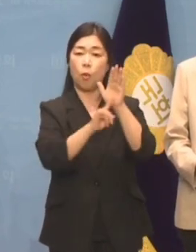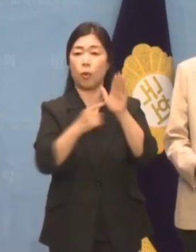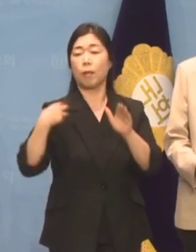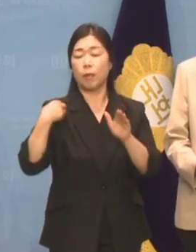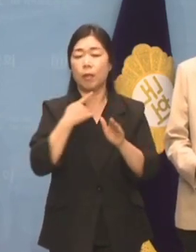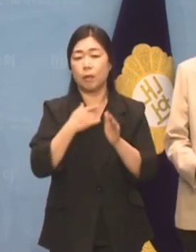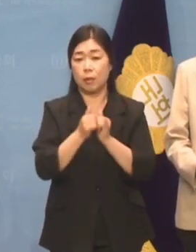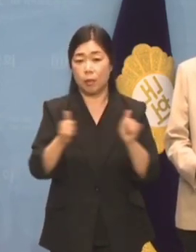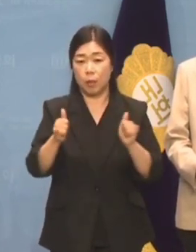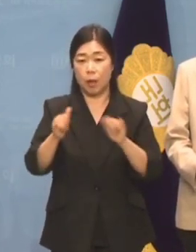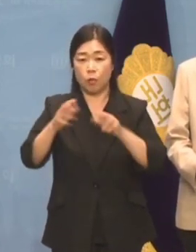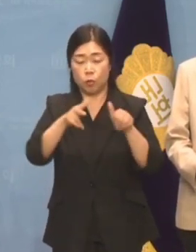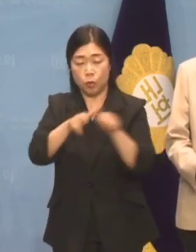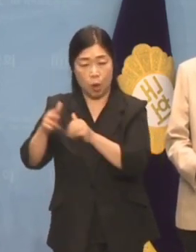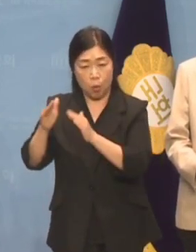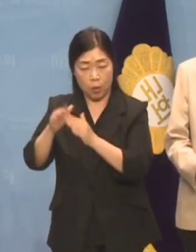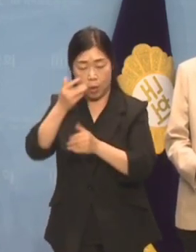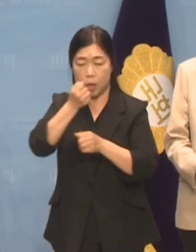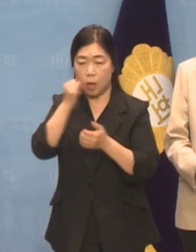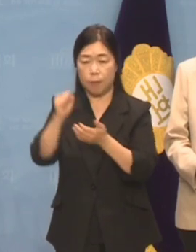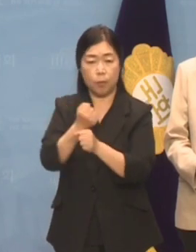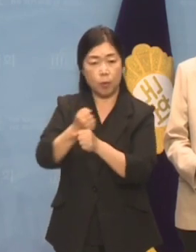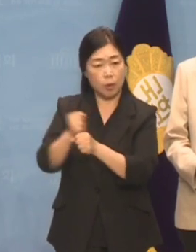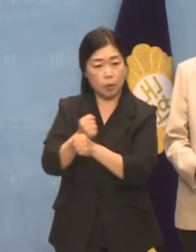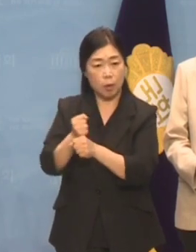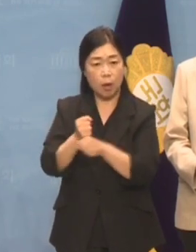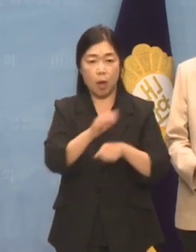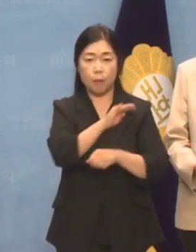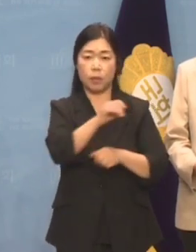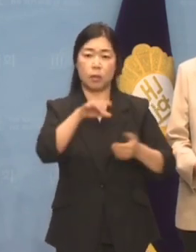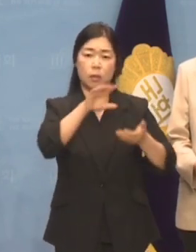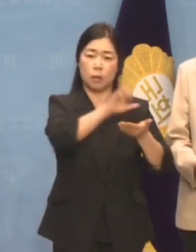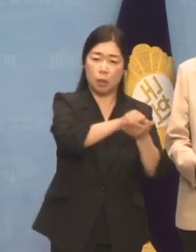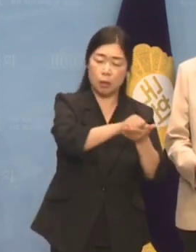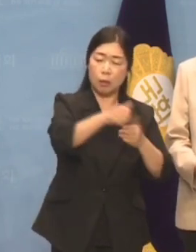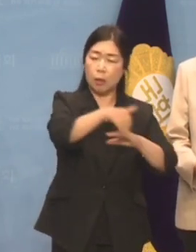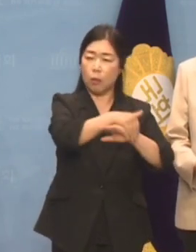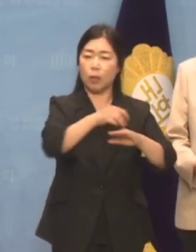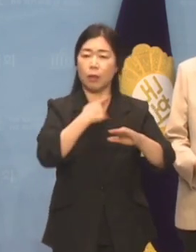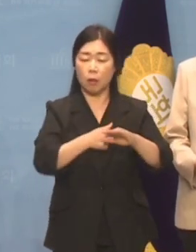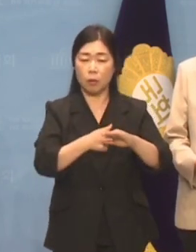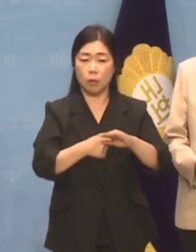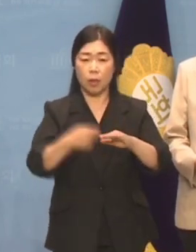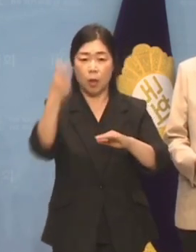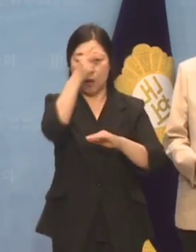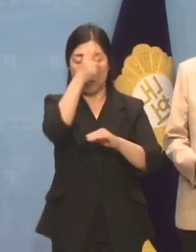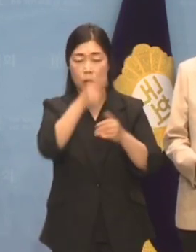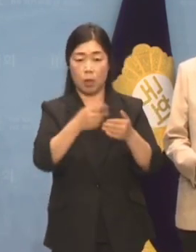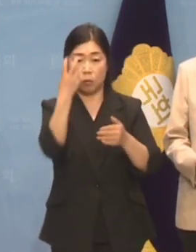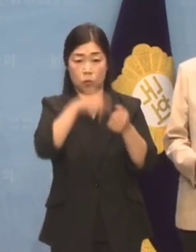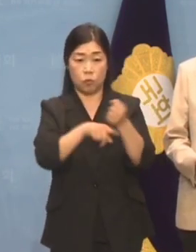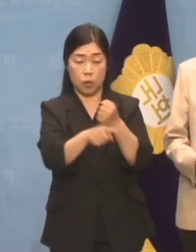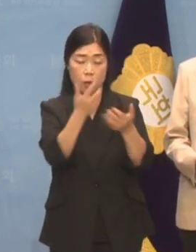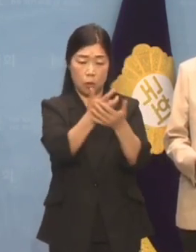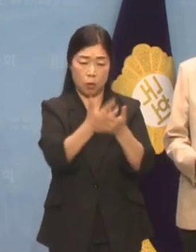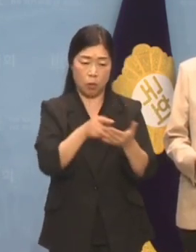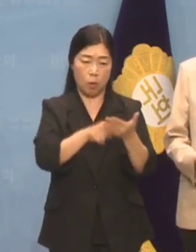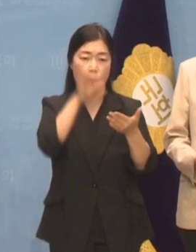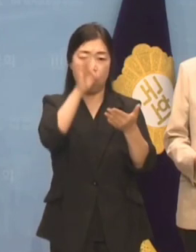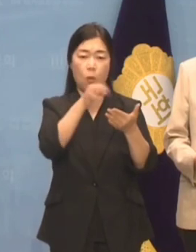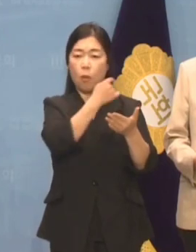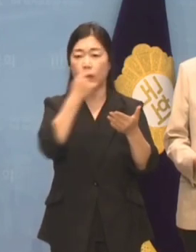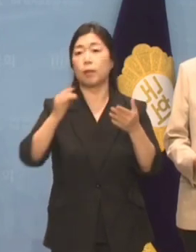국정원과 공모해 MBC 방송장악을 기획했다는 검찰의 수사보고서가 언론 보도를 통해 확인되었습니다.